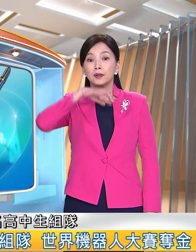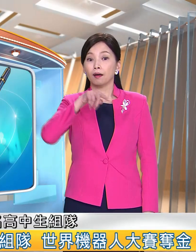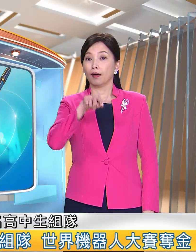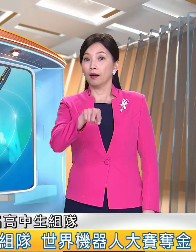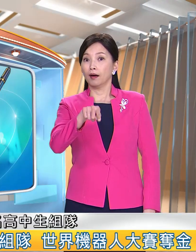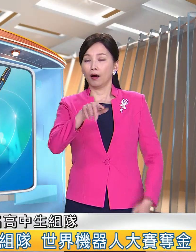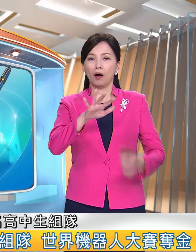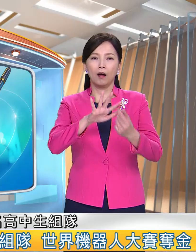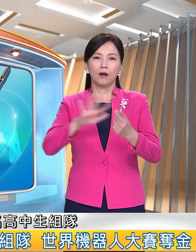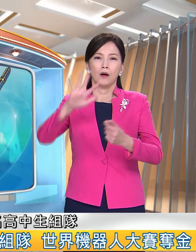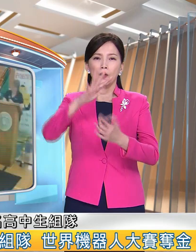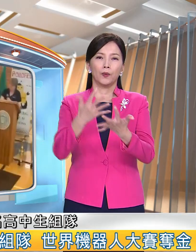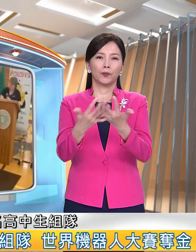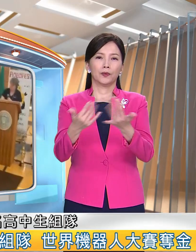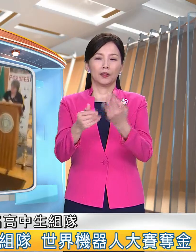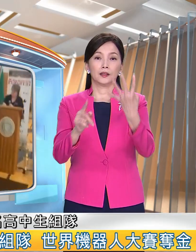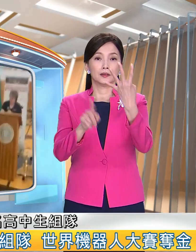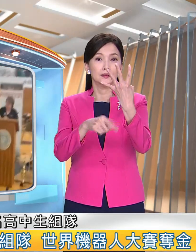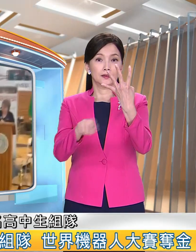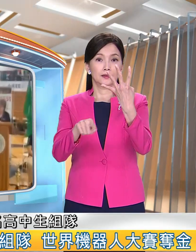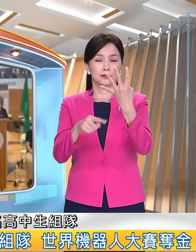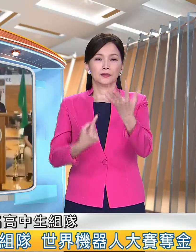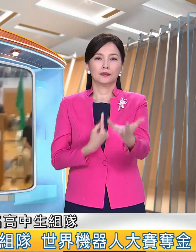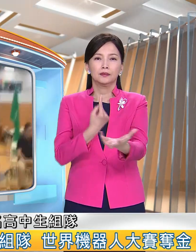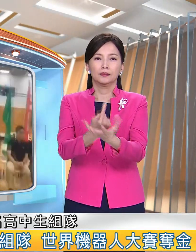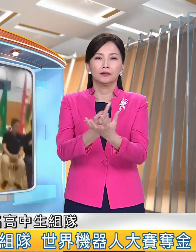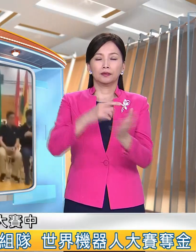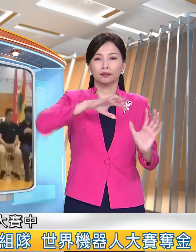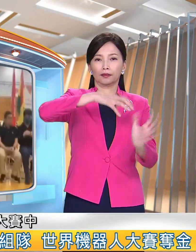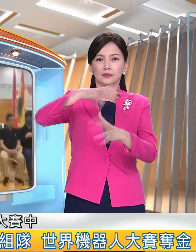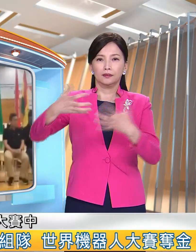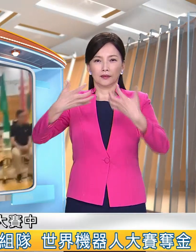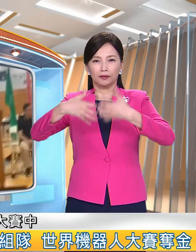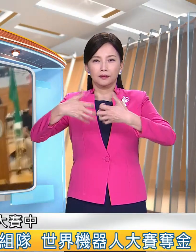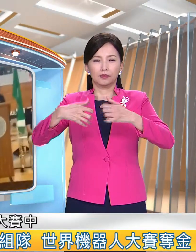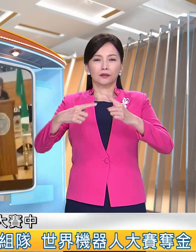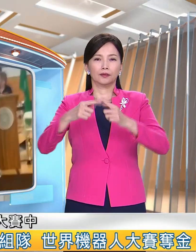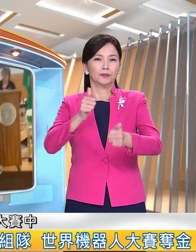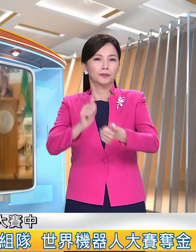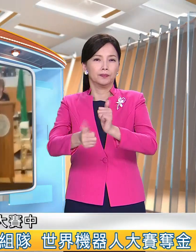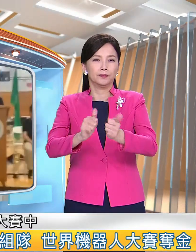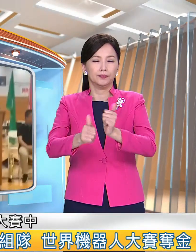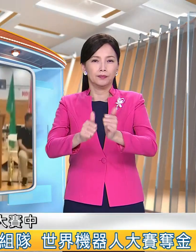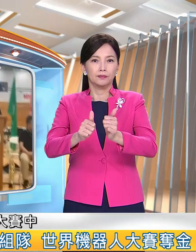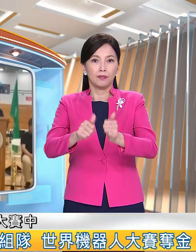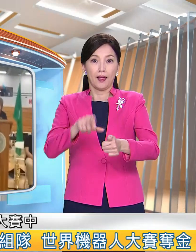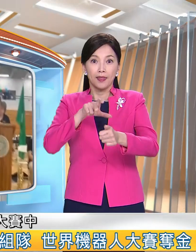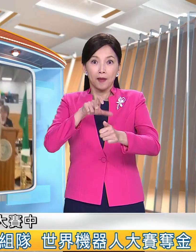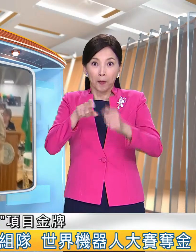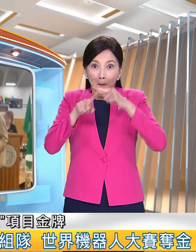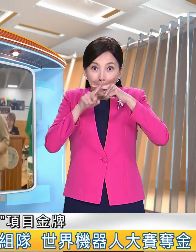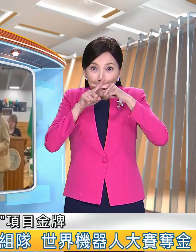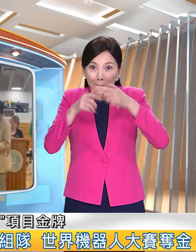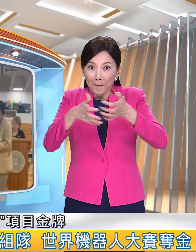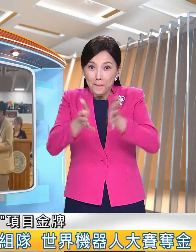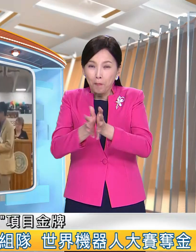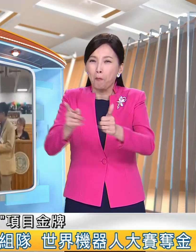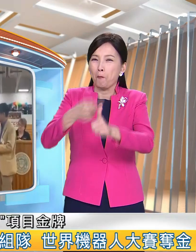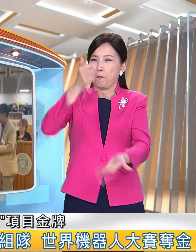来自屏东的四名高中生组队，在世界机器人大赛当中拿下了未知任务